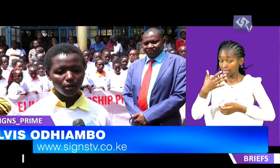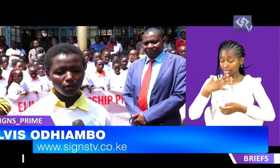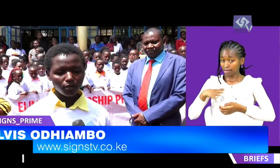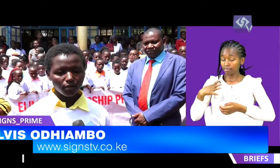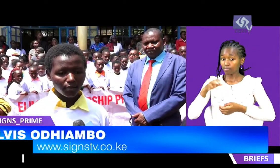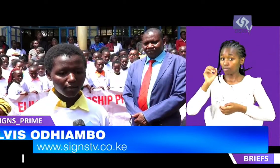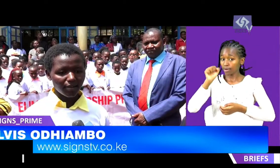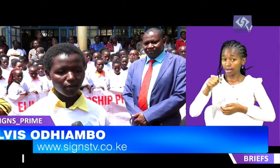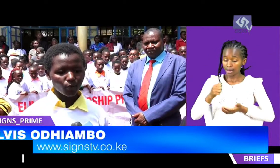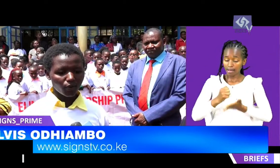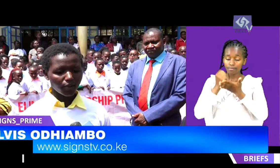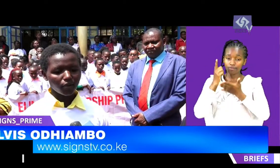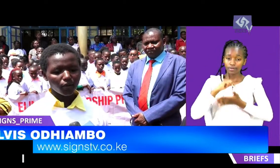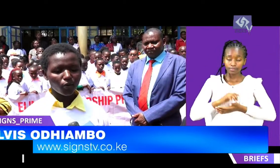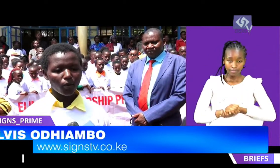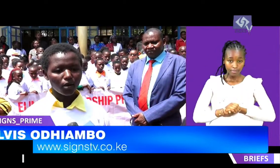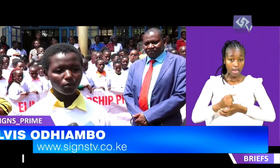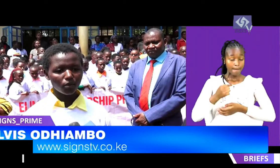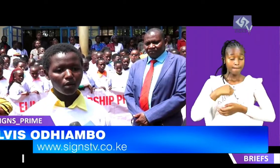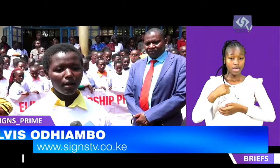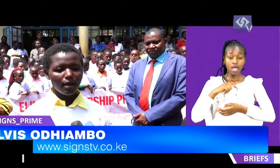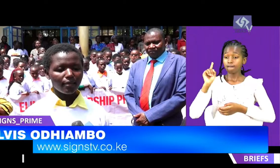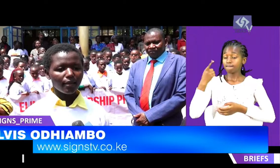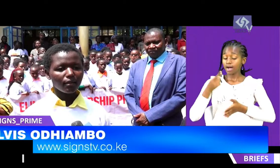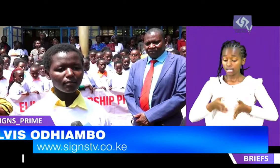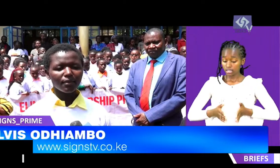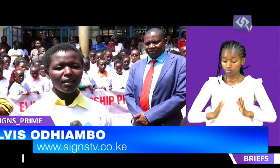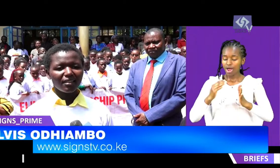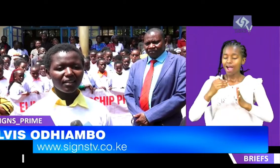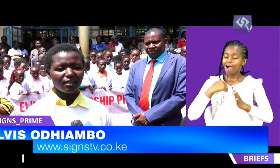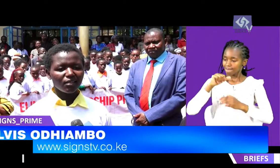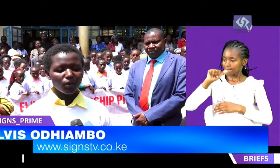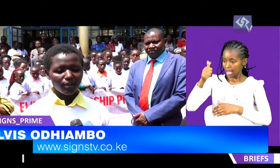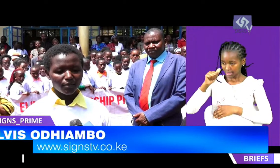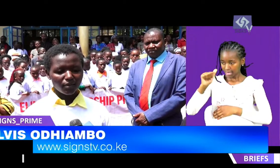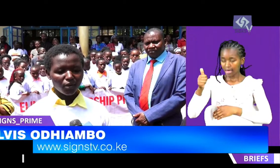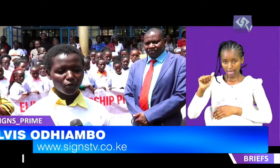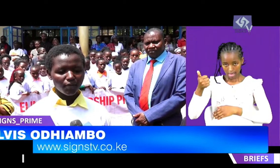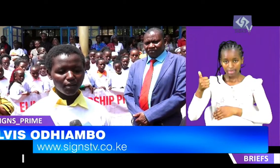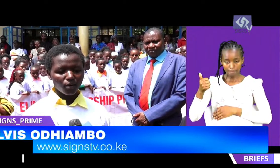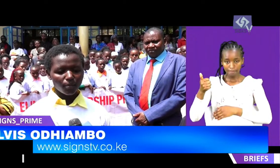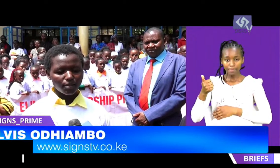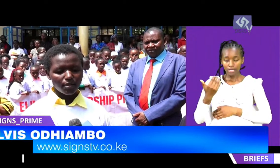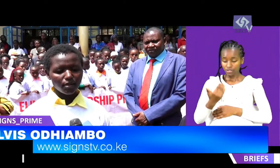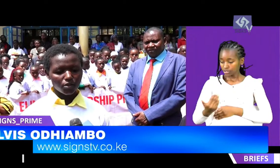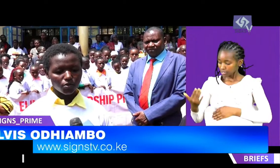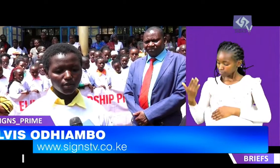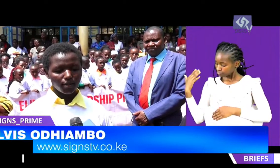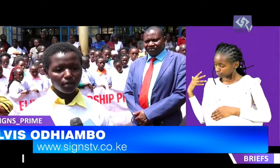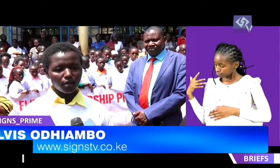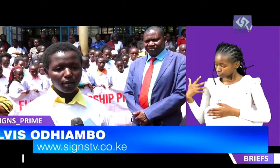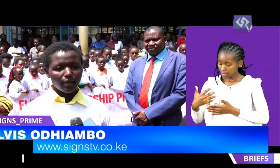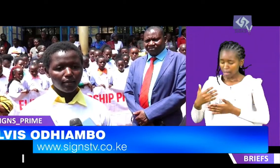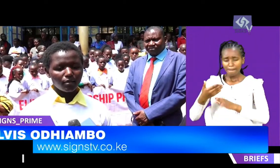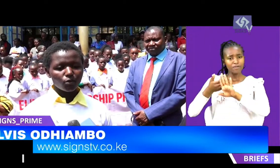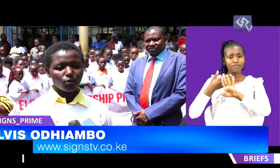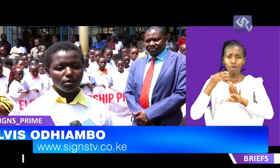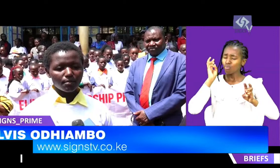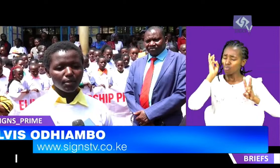born na kuna wengine wadogo wangu, and then nilikuwa na hofia kwamba sitaenda shule because